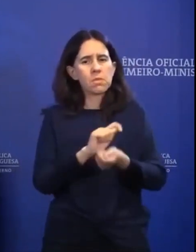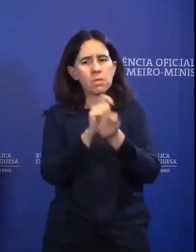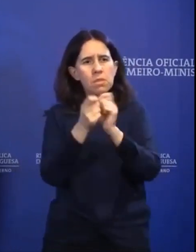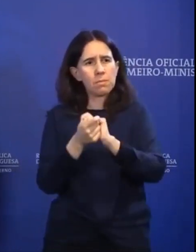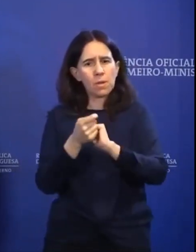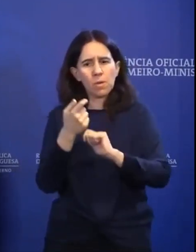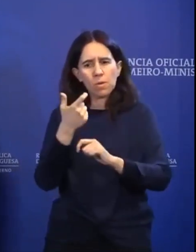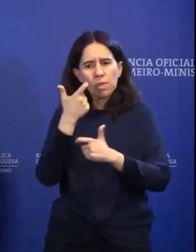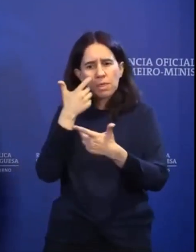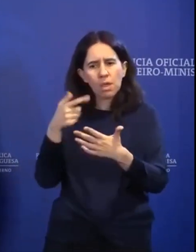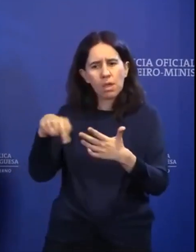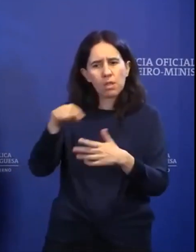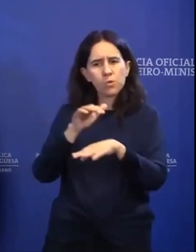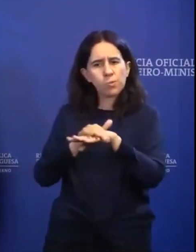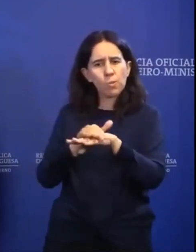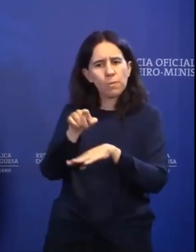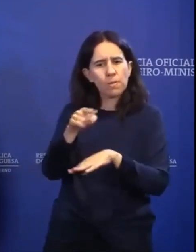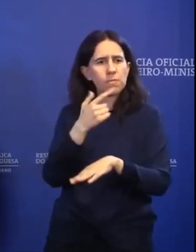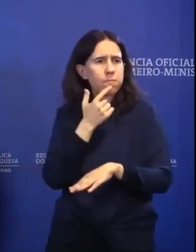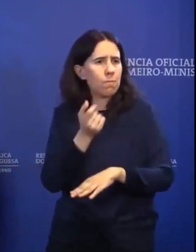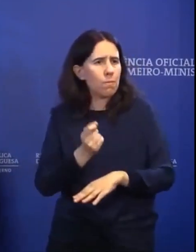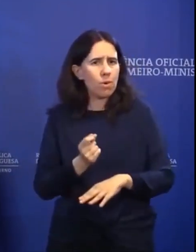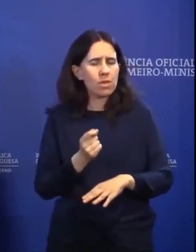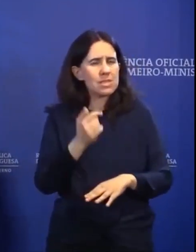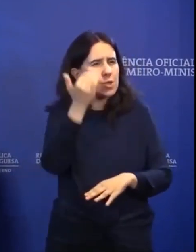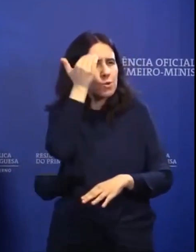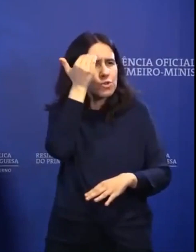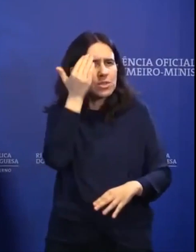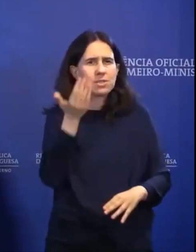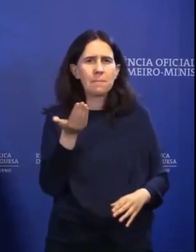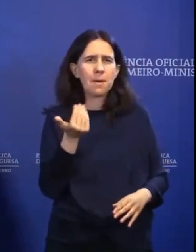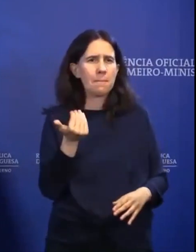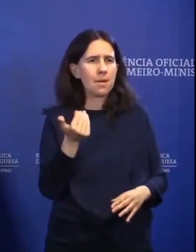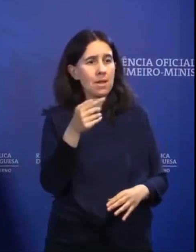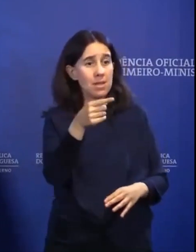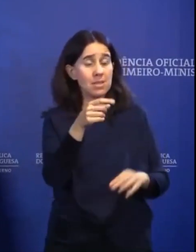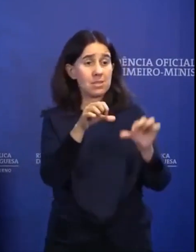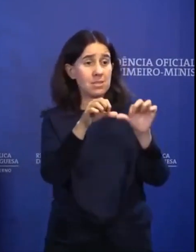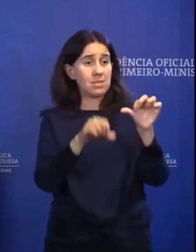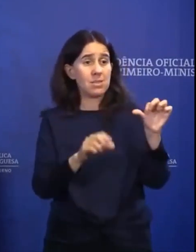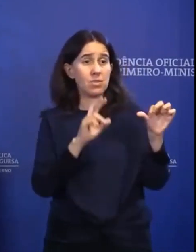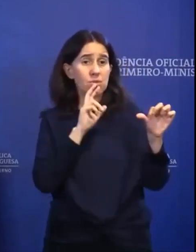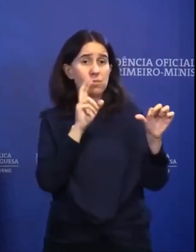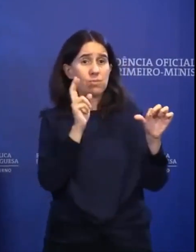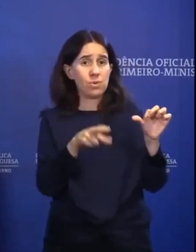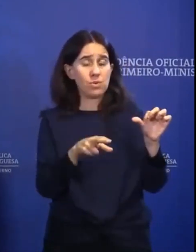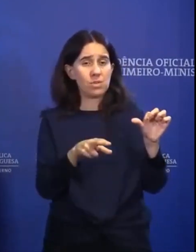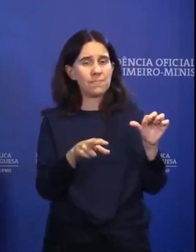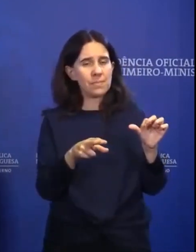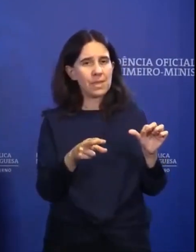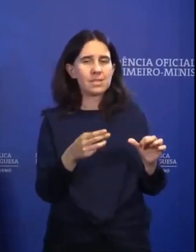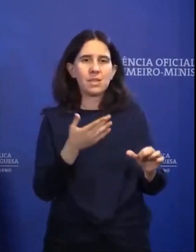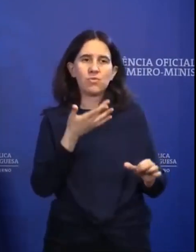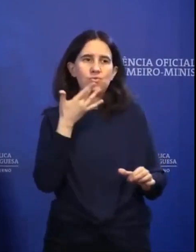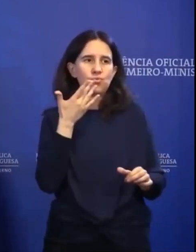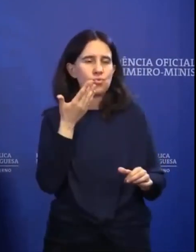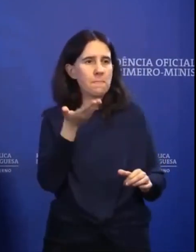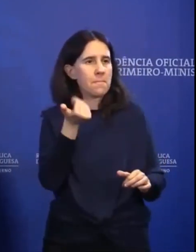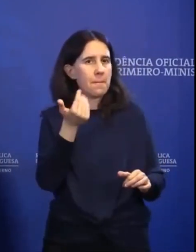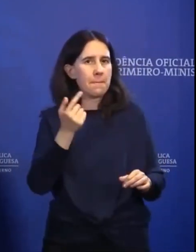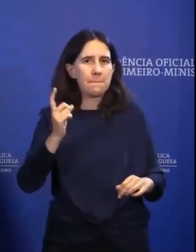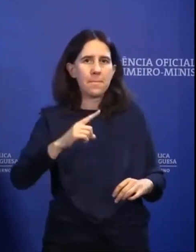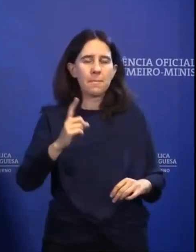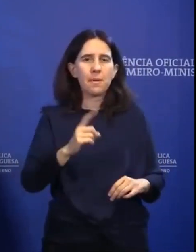ocultá-las elas isso é uma curtindo consciência esse tipo de resposta e essa mesquinhas